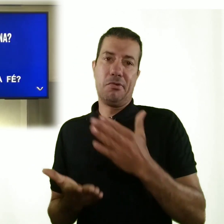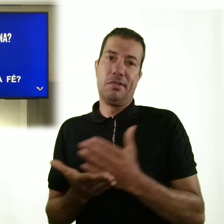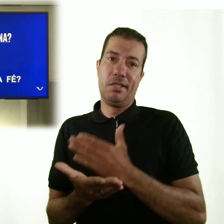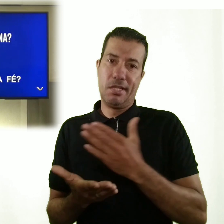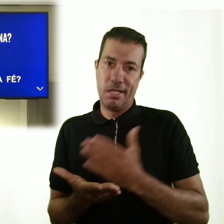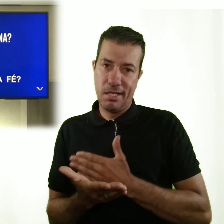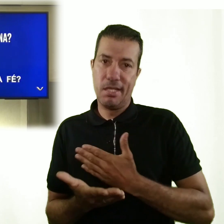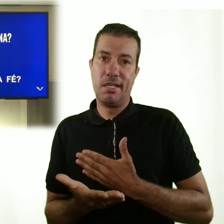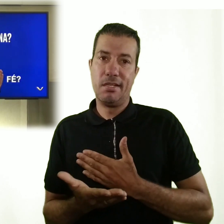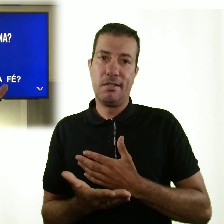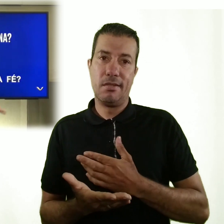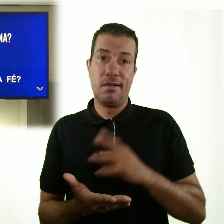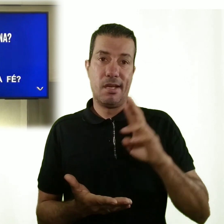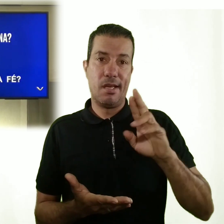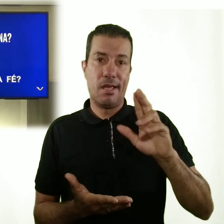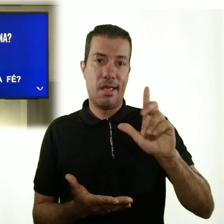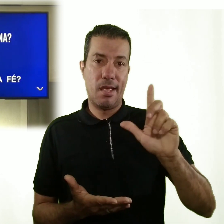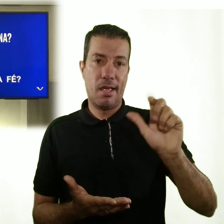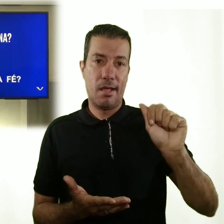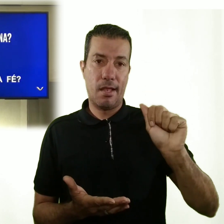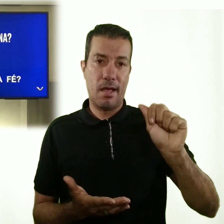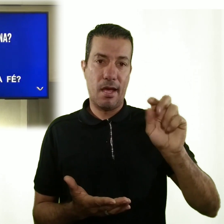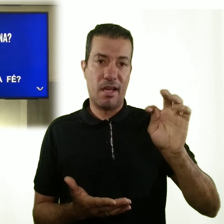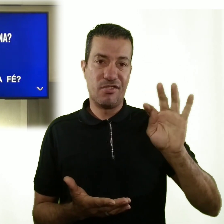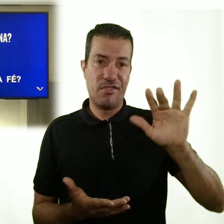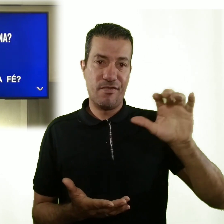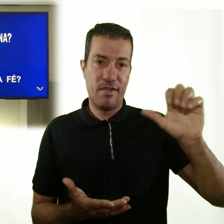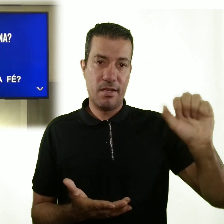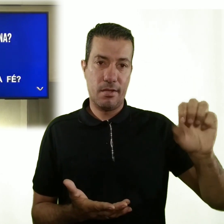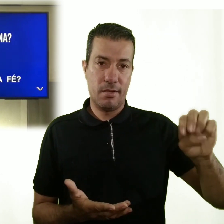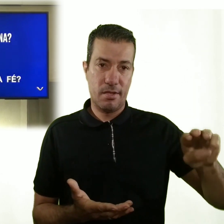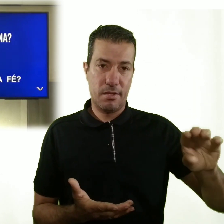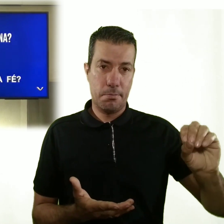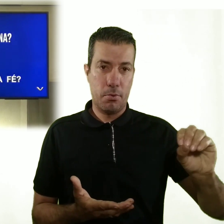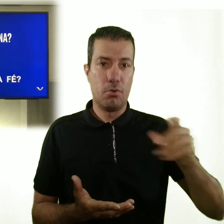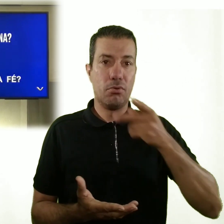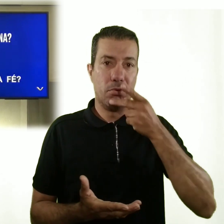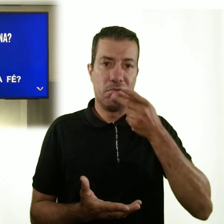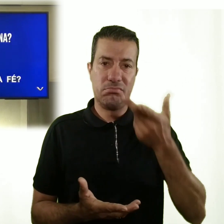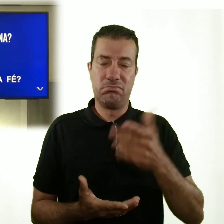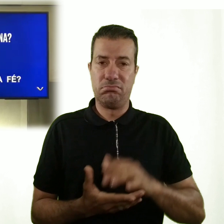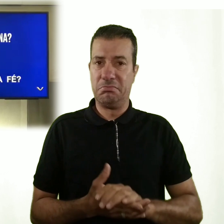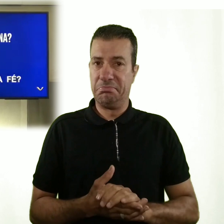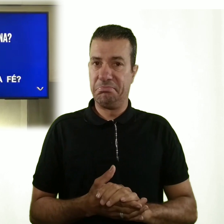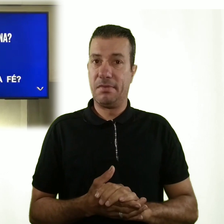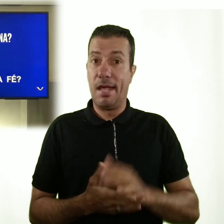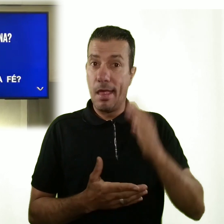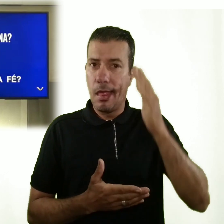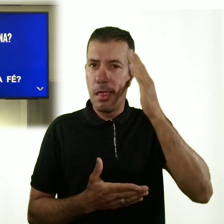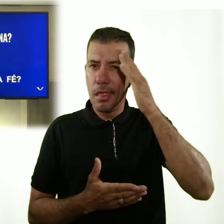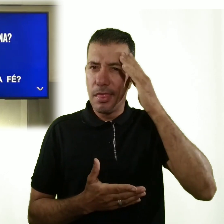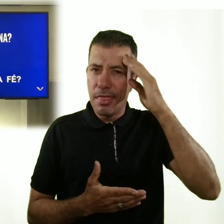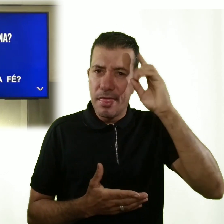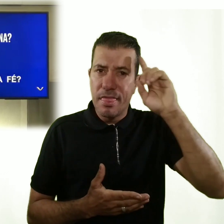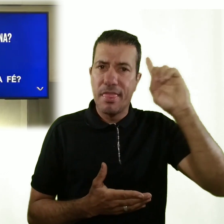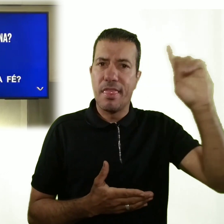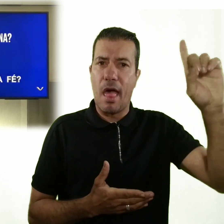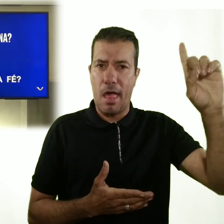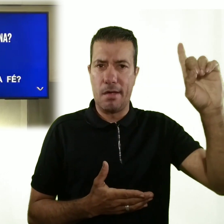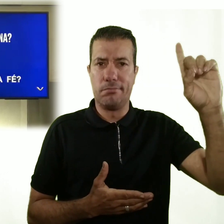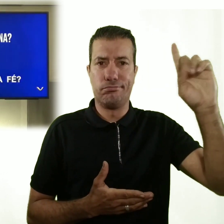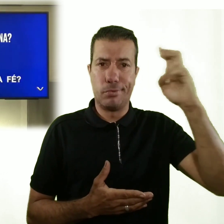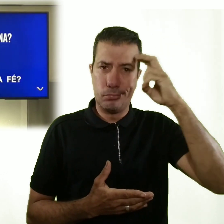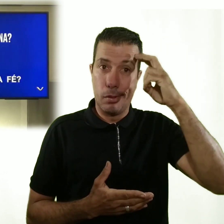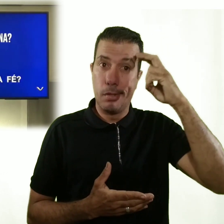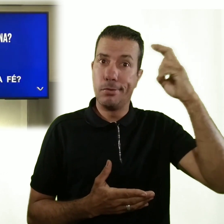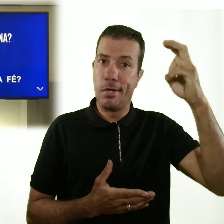do relativismo. É tudo muito relativo. Mas não é assim, sabe, gente? Deus é muito sabido. Deus fala assim, eu vou te dar